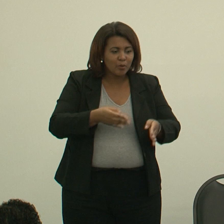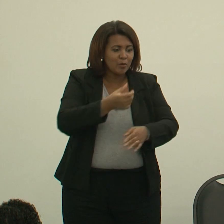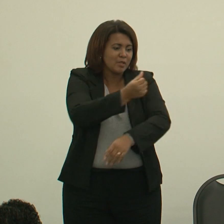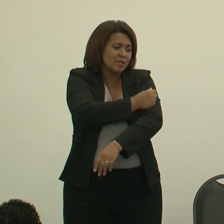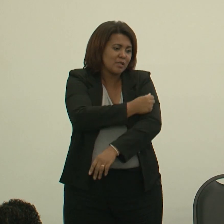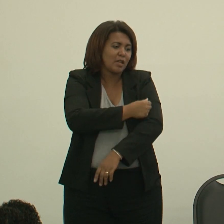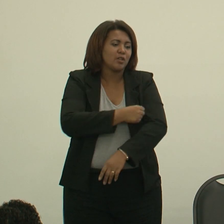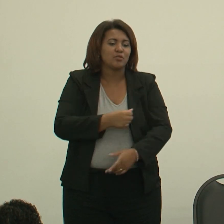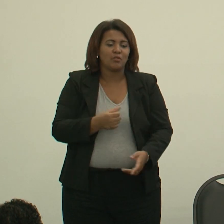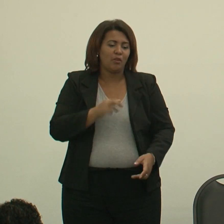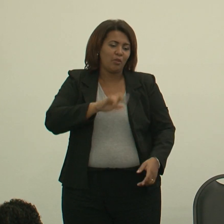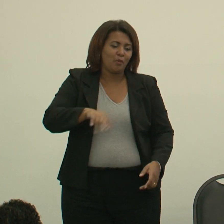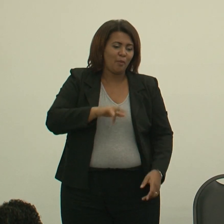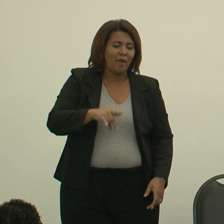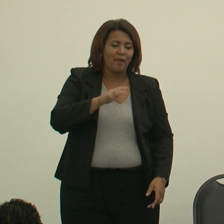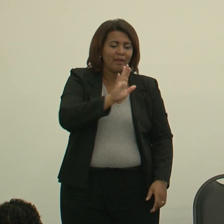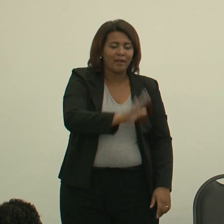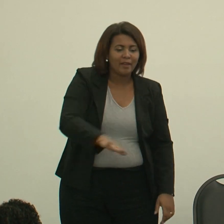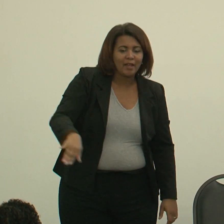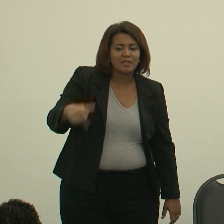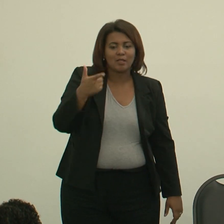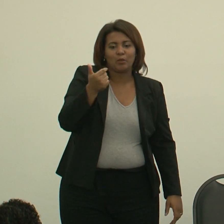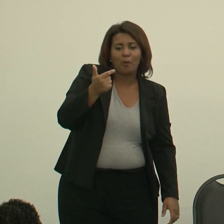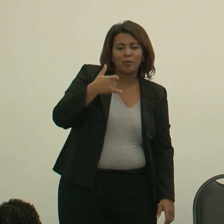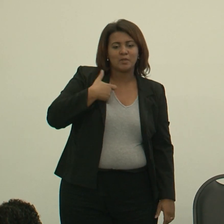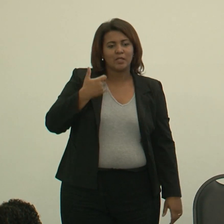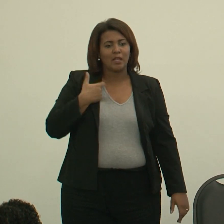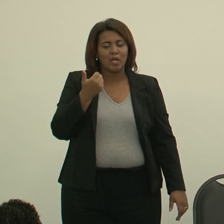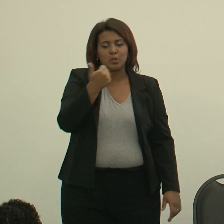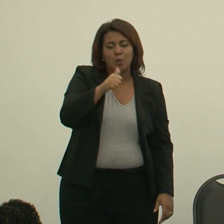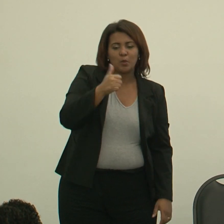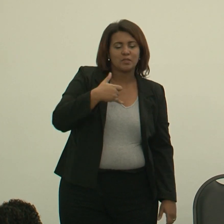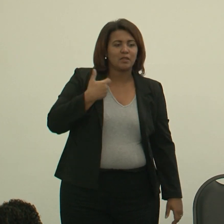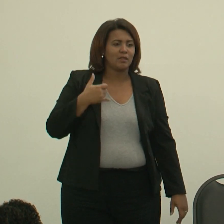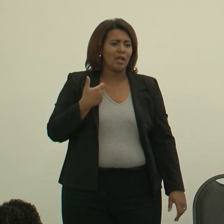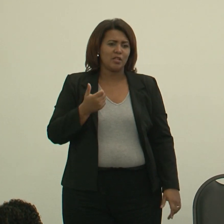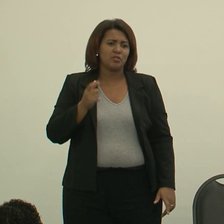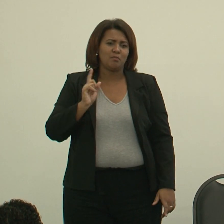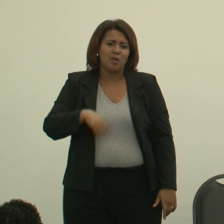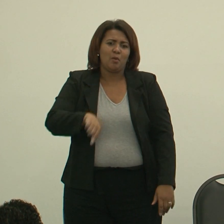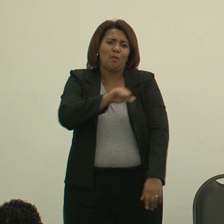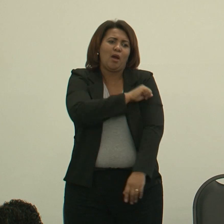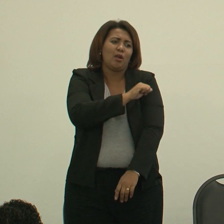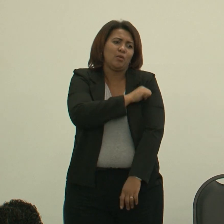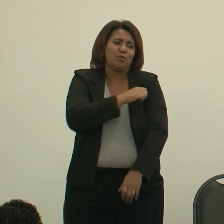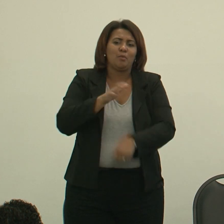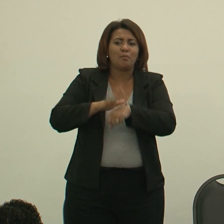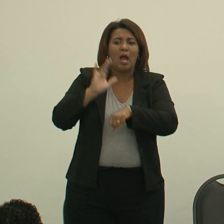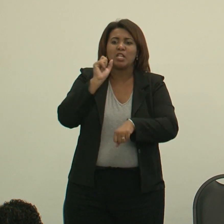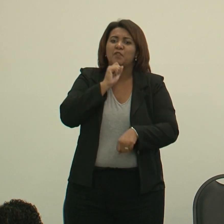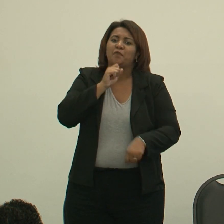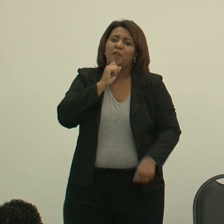para crianças com 12 anos, 11 anos. Meu alunado geralmente ou tem a minha idade ou é mais velho do que eu,